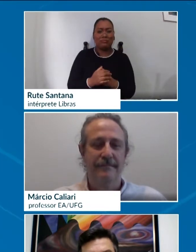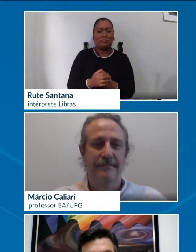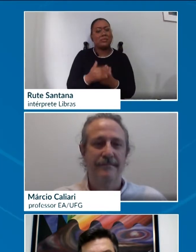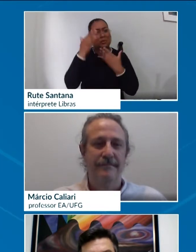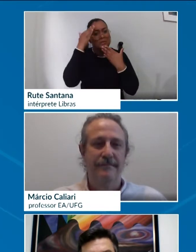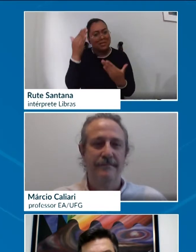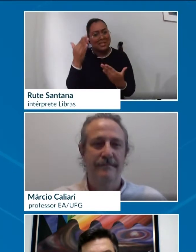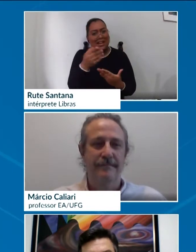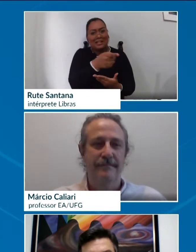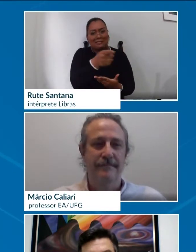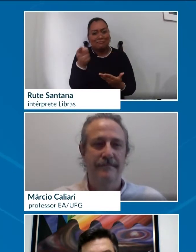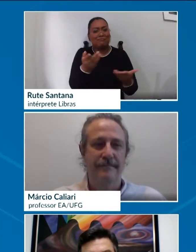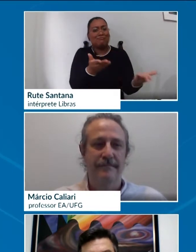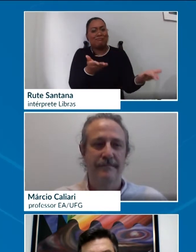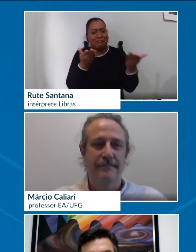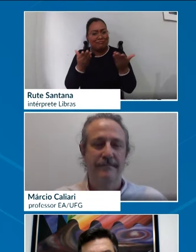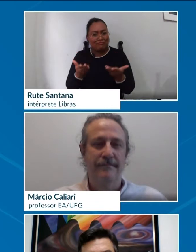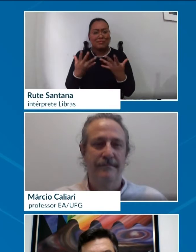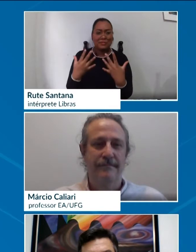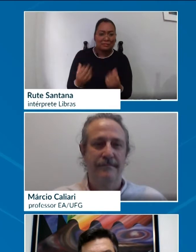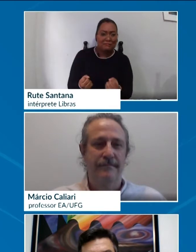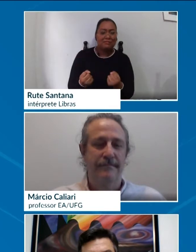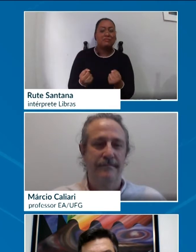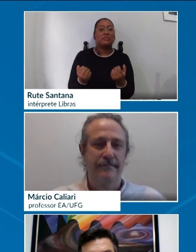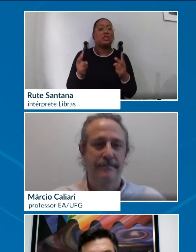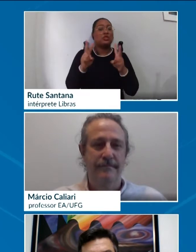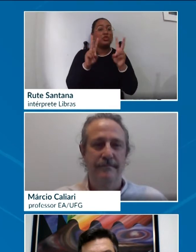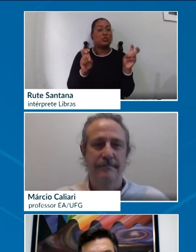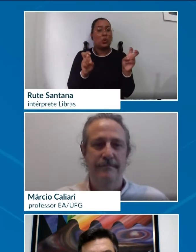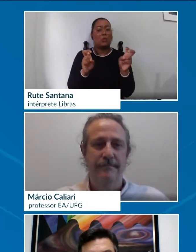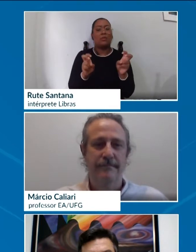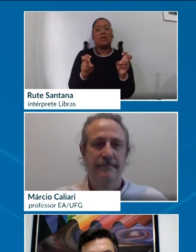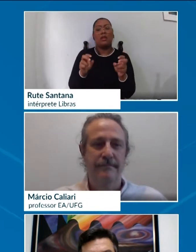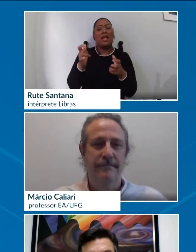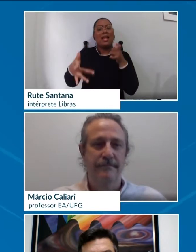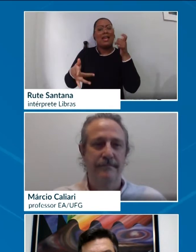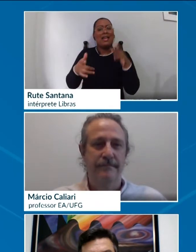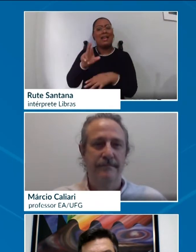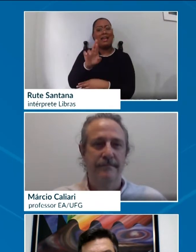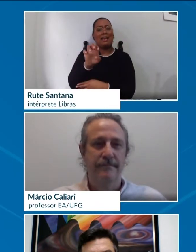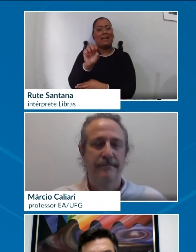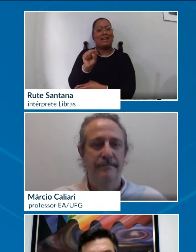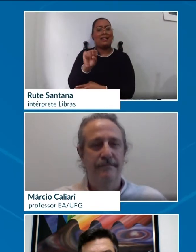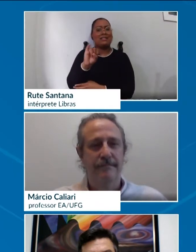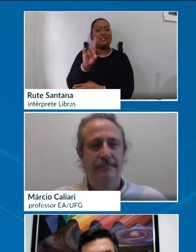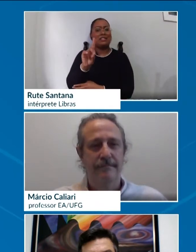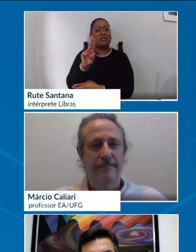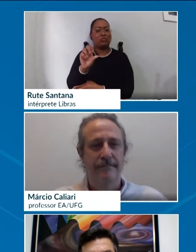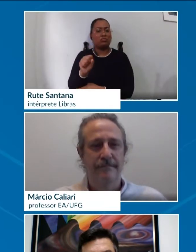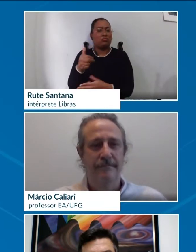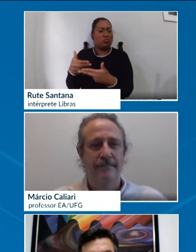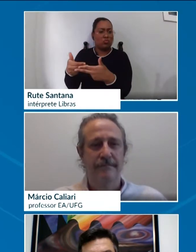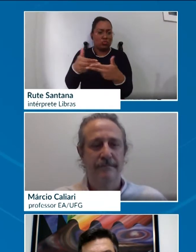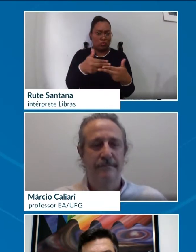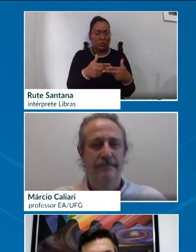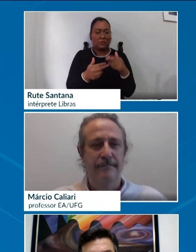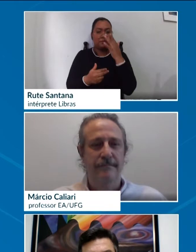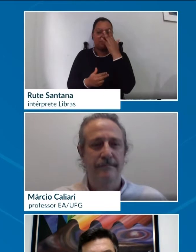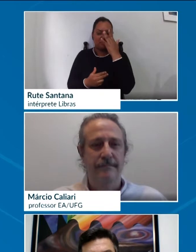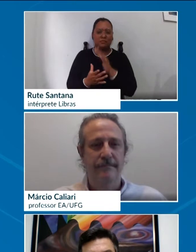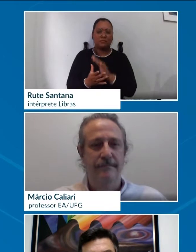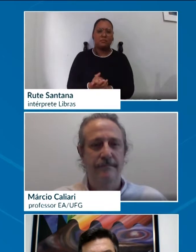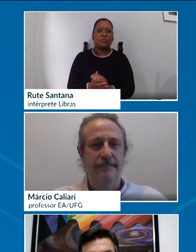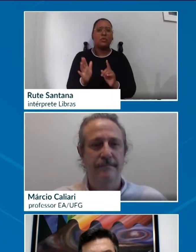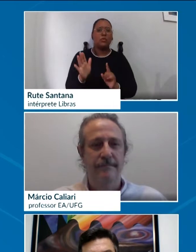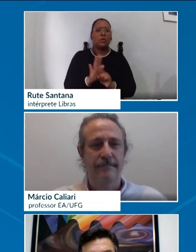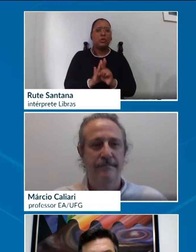gente hoje sobre aproveitamento de resíduos. Queria começar perguntando para o professor Nelson, para o pessoal entender, para a gente entender, professor,